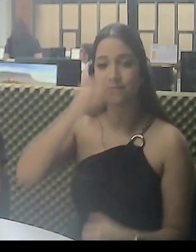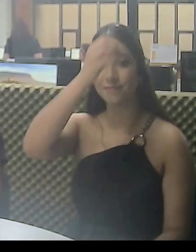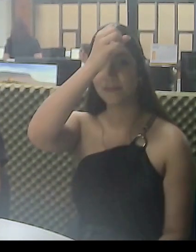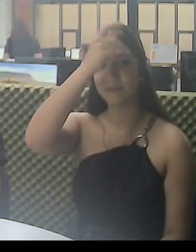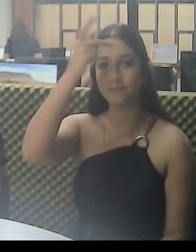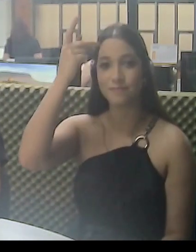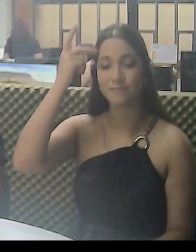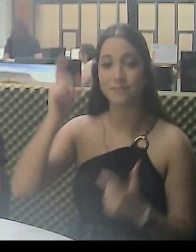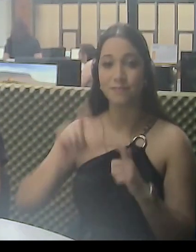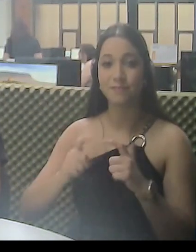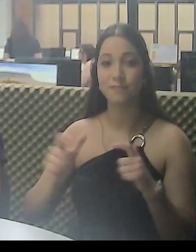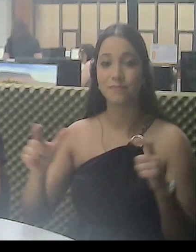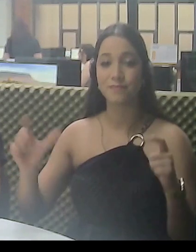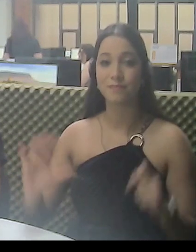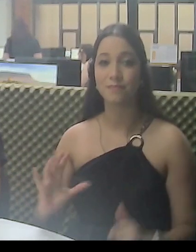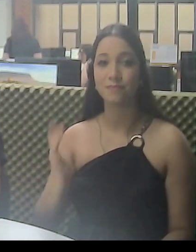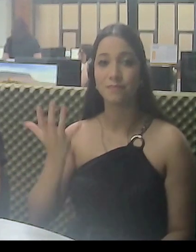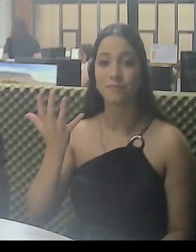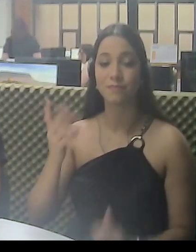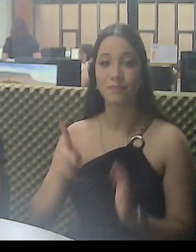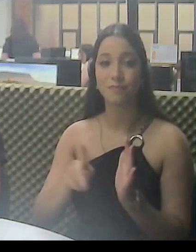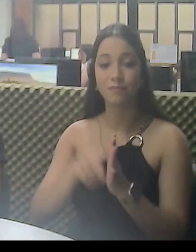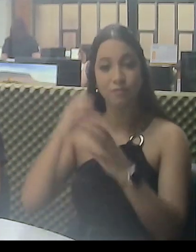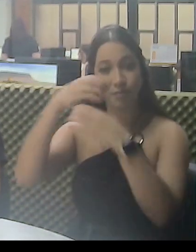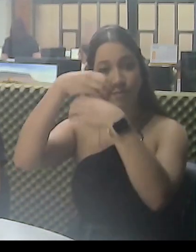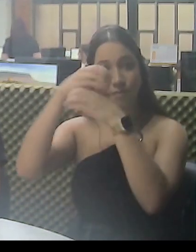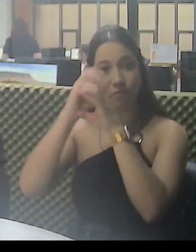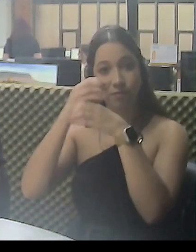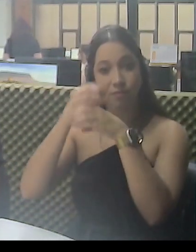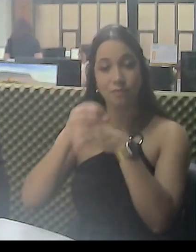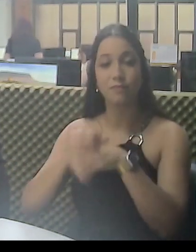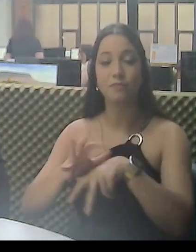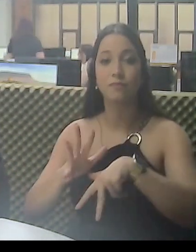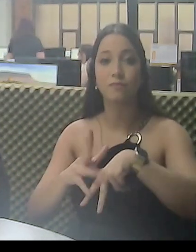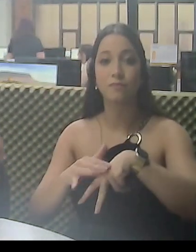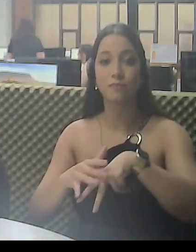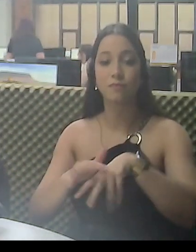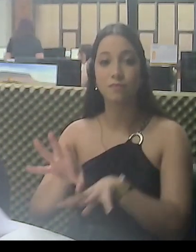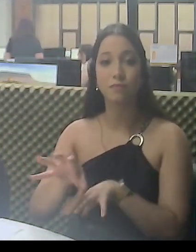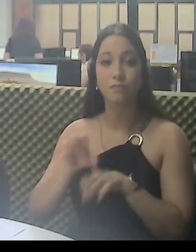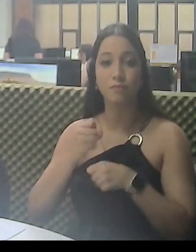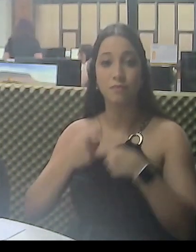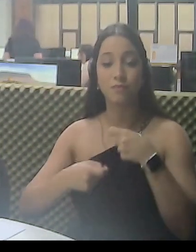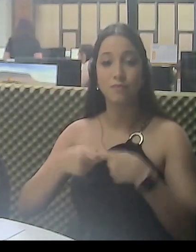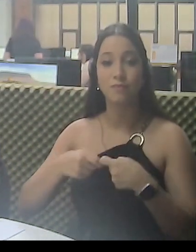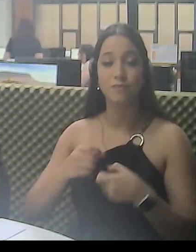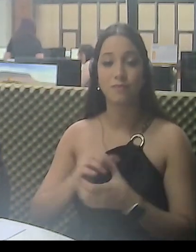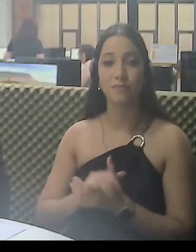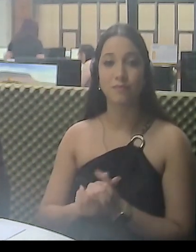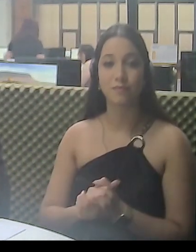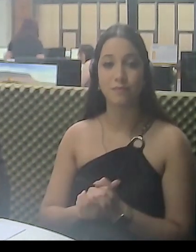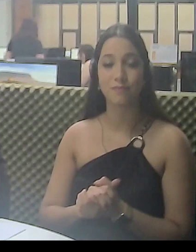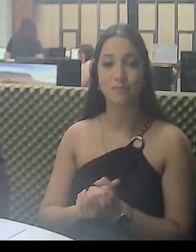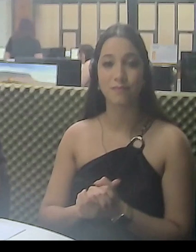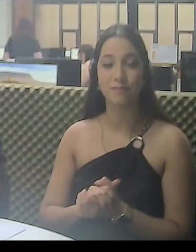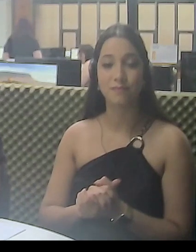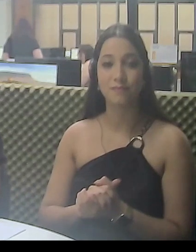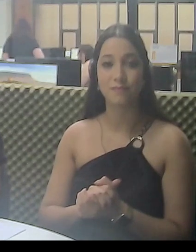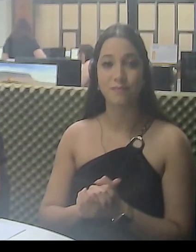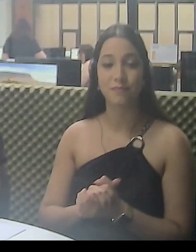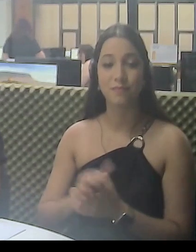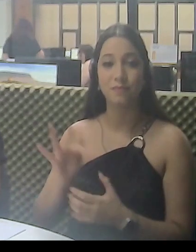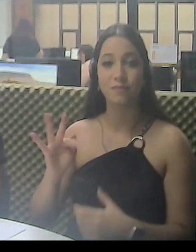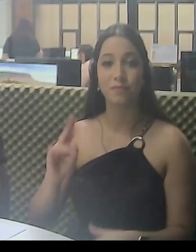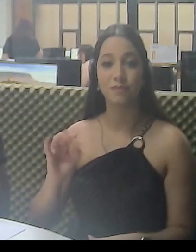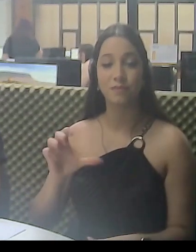Prefeitura amplia a realização de sorologias para infecções sexualmente transmissíveis. E ainda,